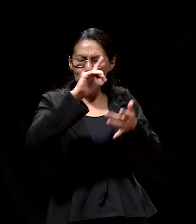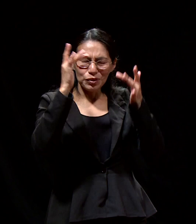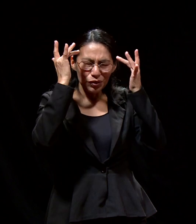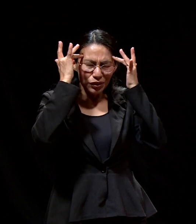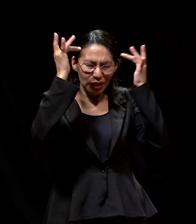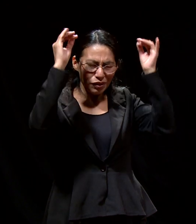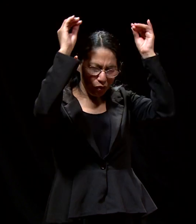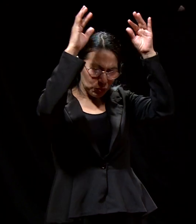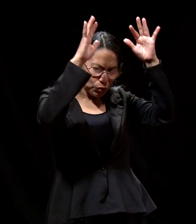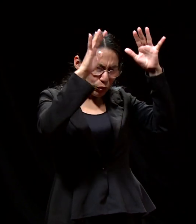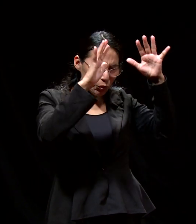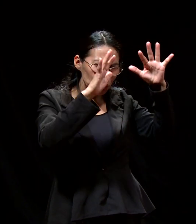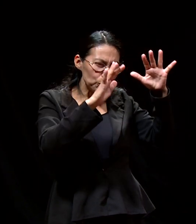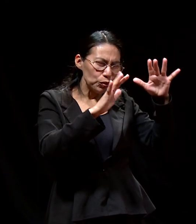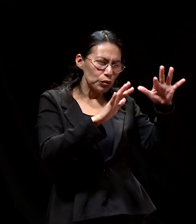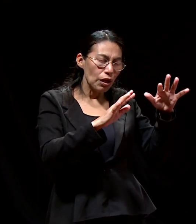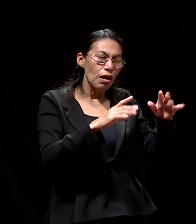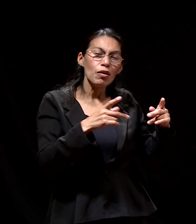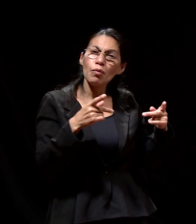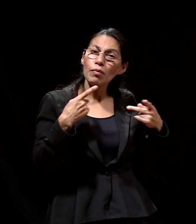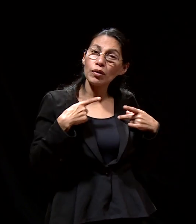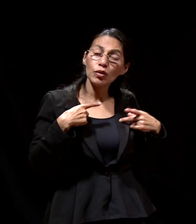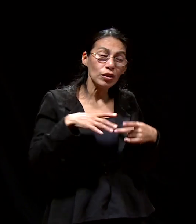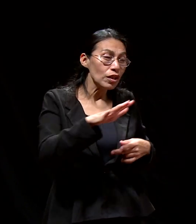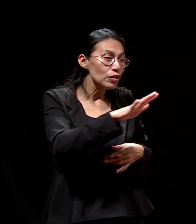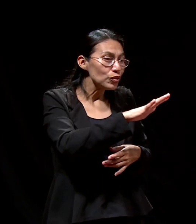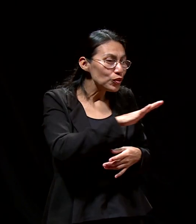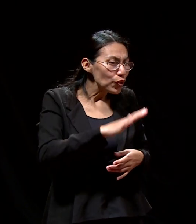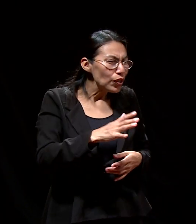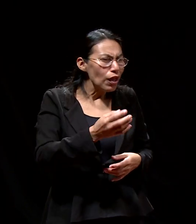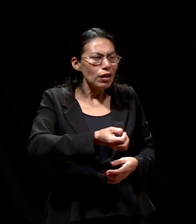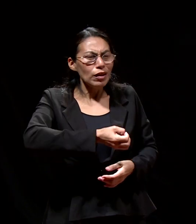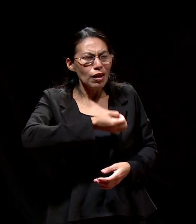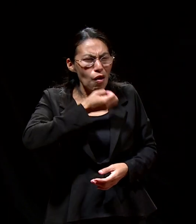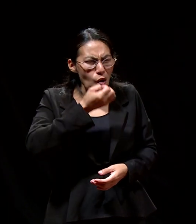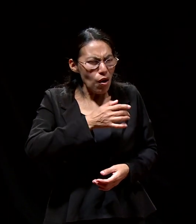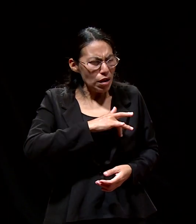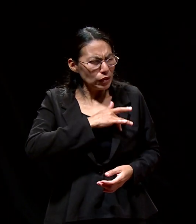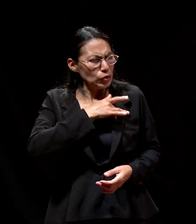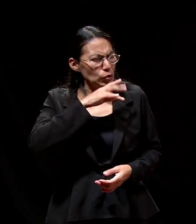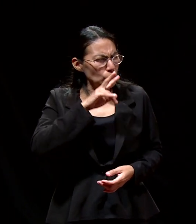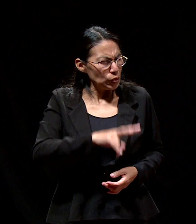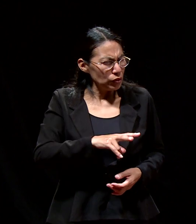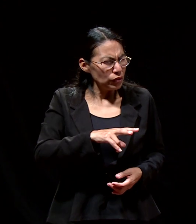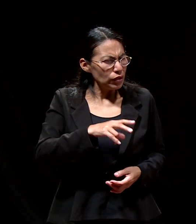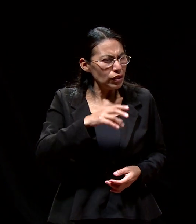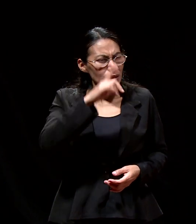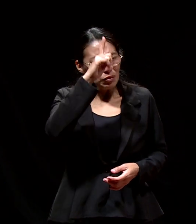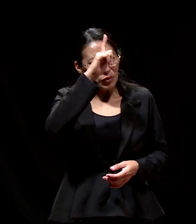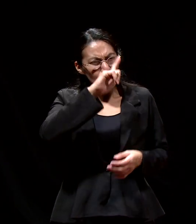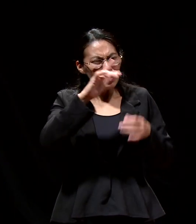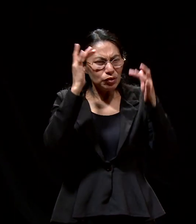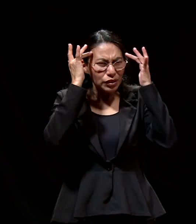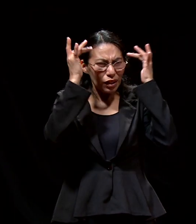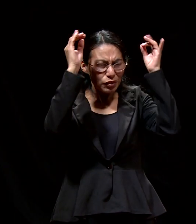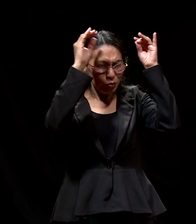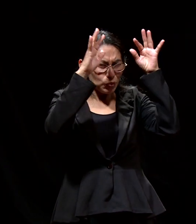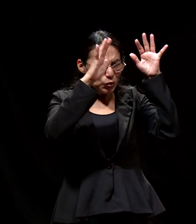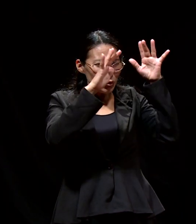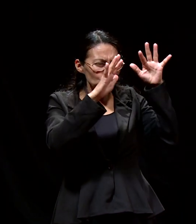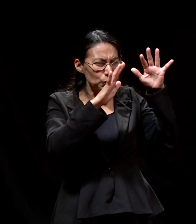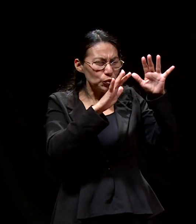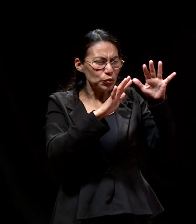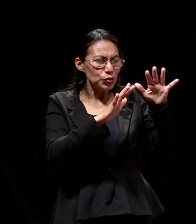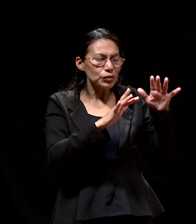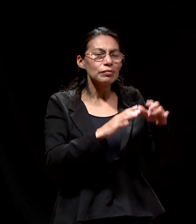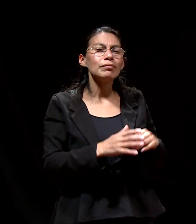Santo que se derraman aquellos que Orán lloran con fervor con sinceridad de lo más profundo de su